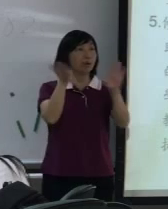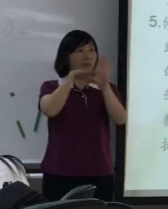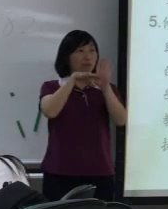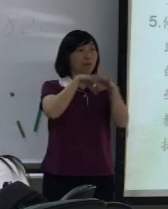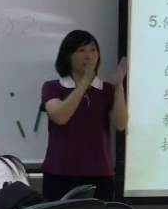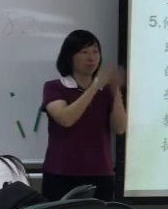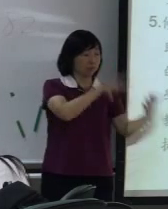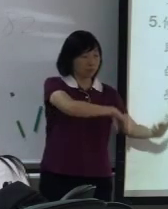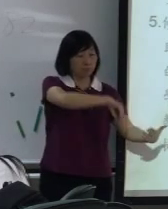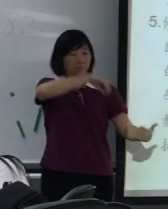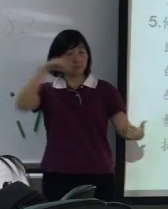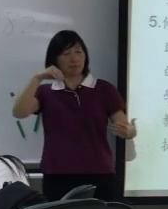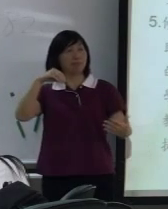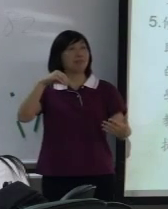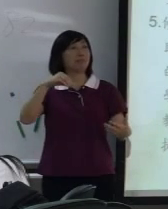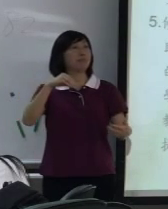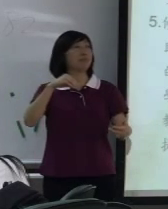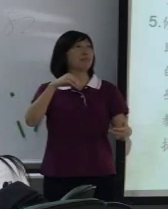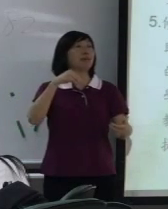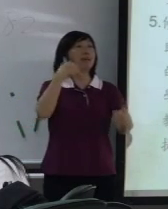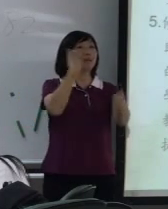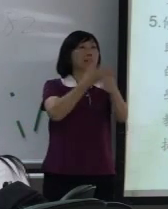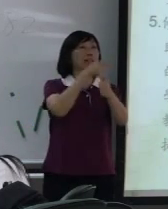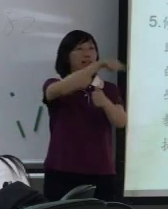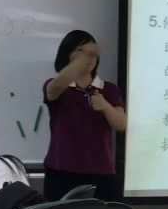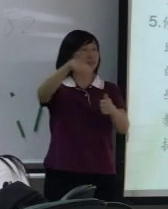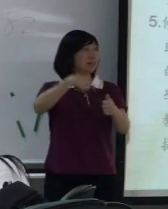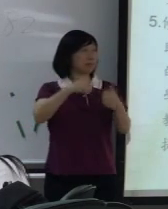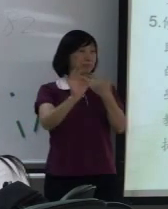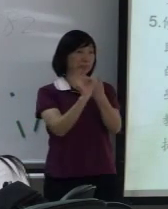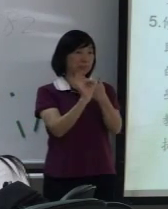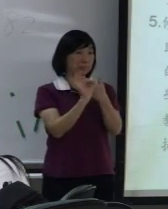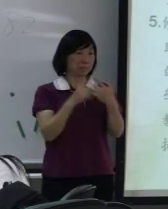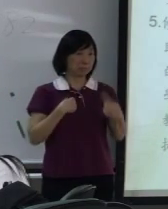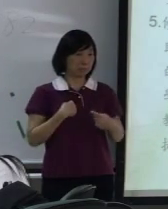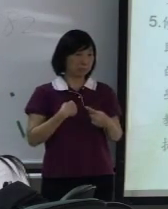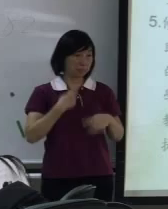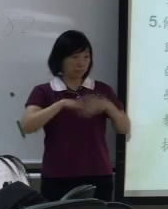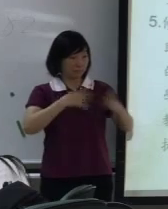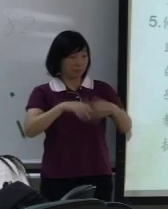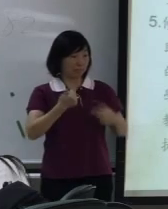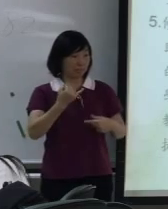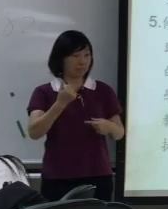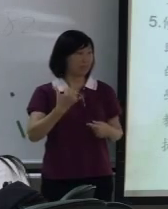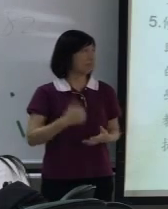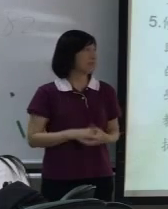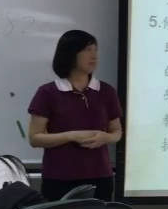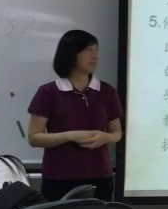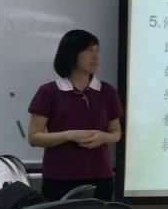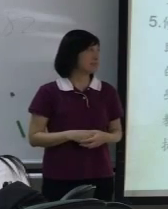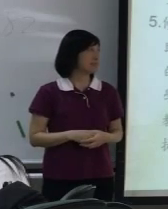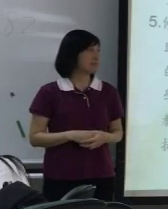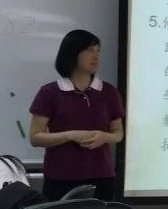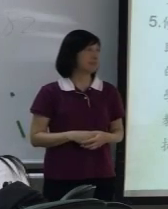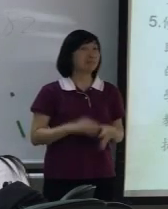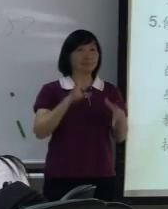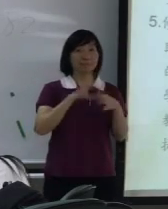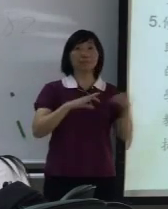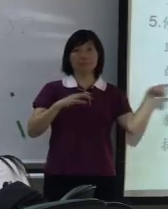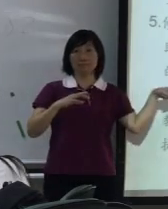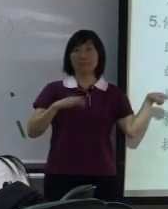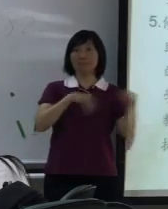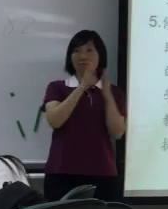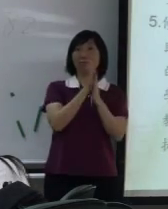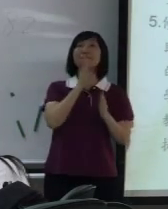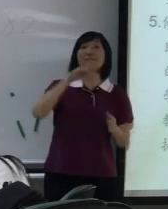出来，哦，来测试大家一下，哦，所以这个都是我们自